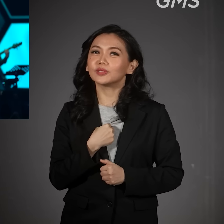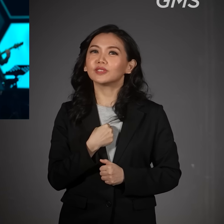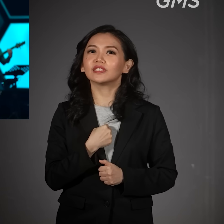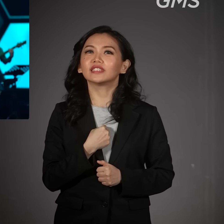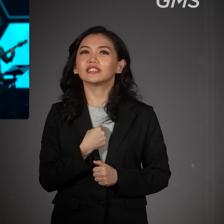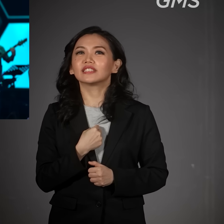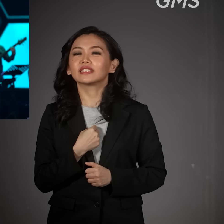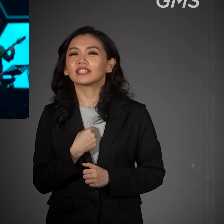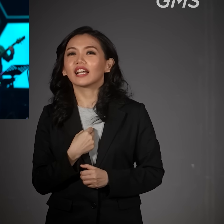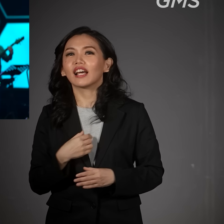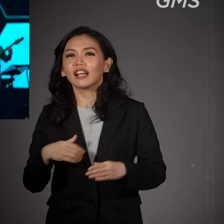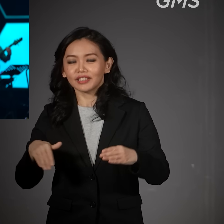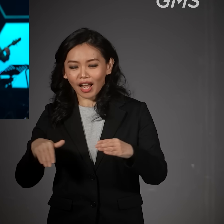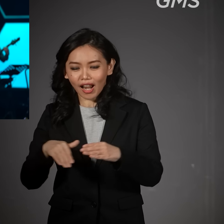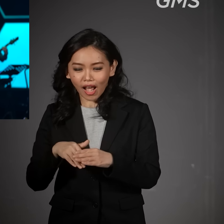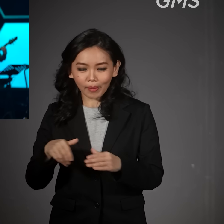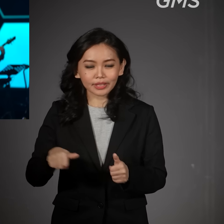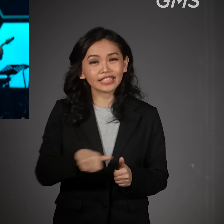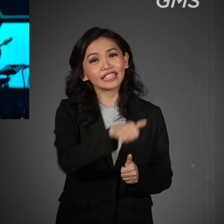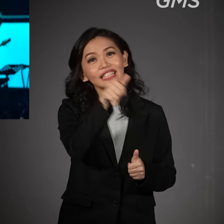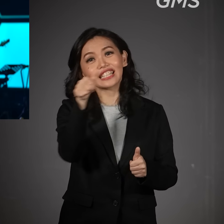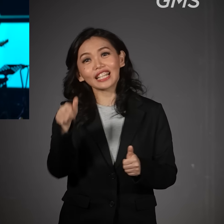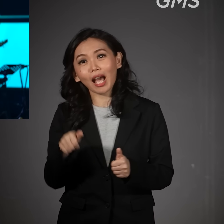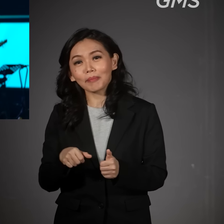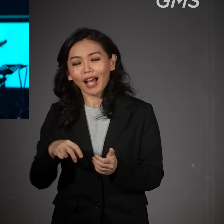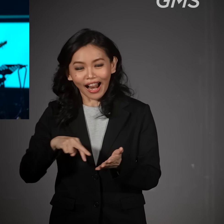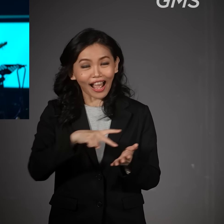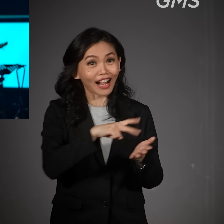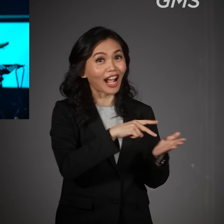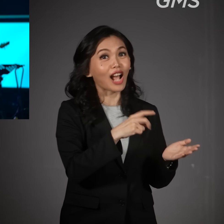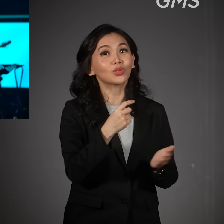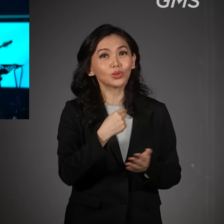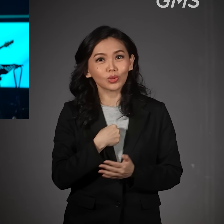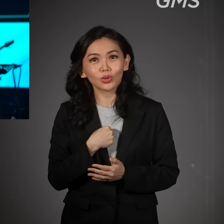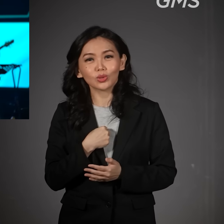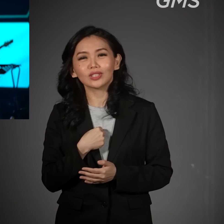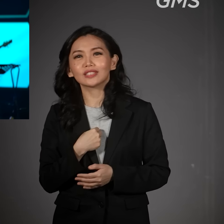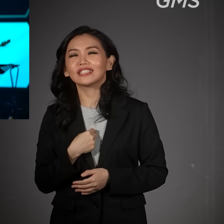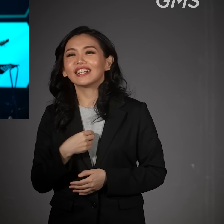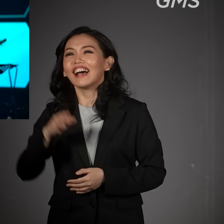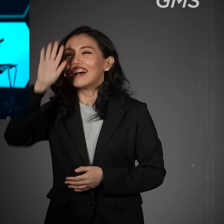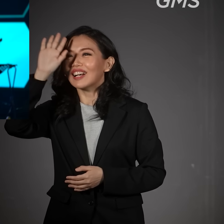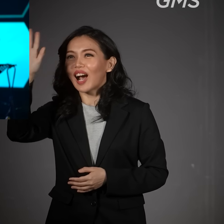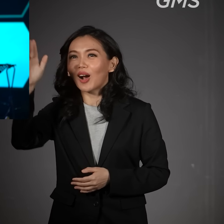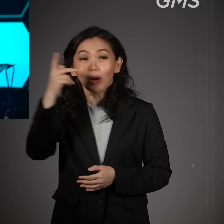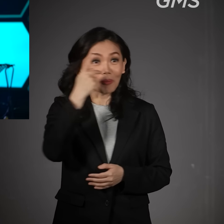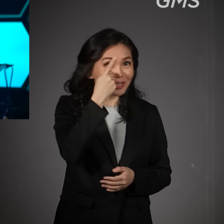dalam setiap langkahku. Kau jagaku,